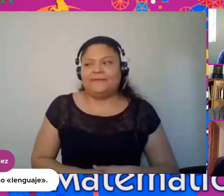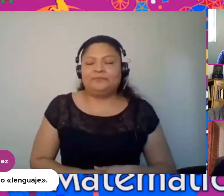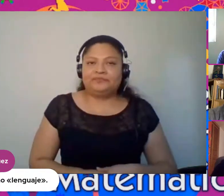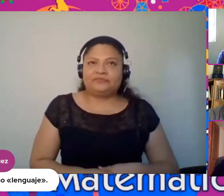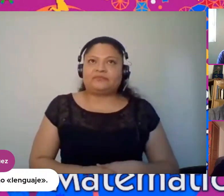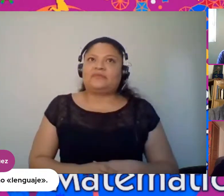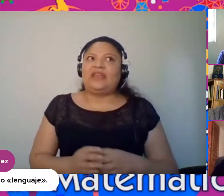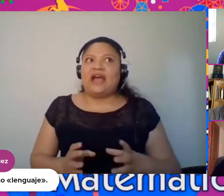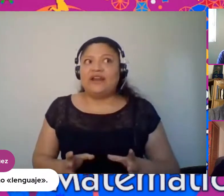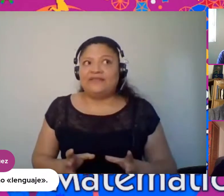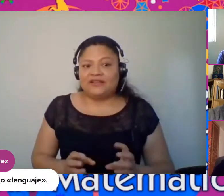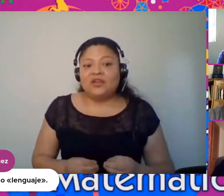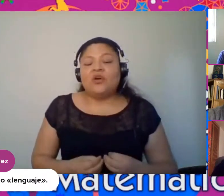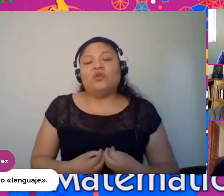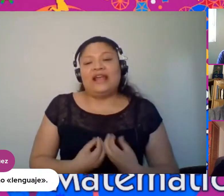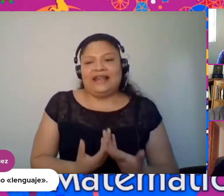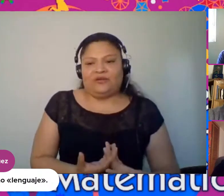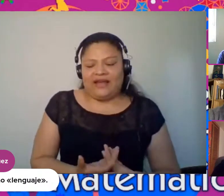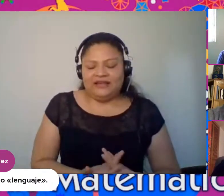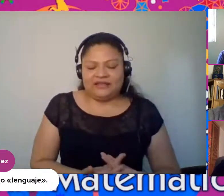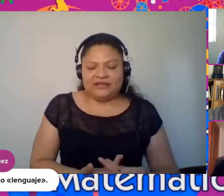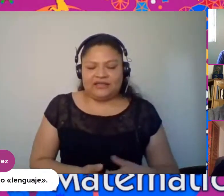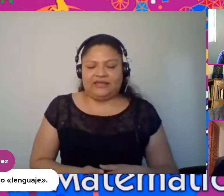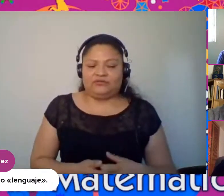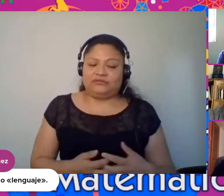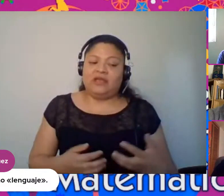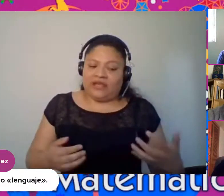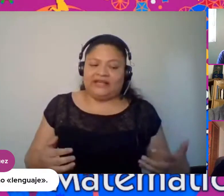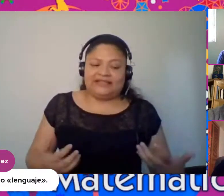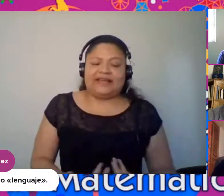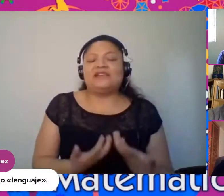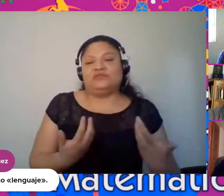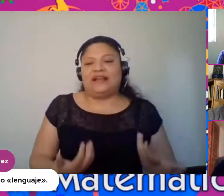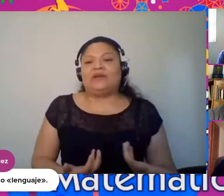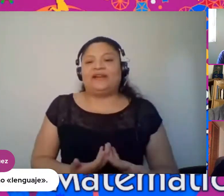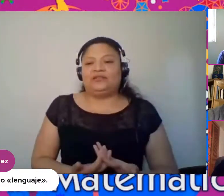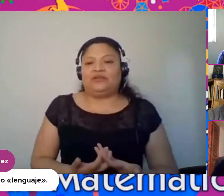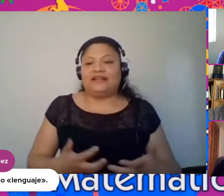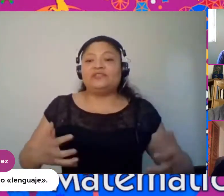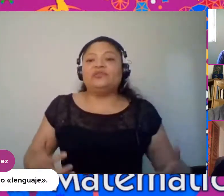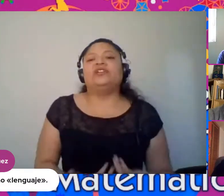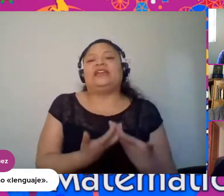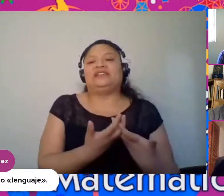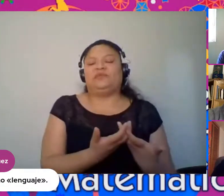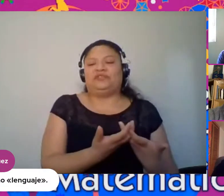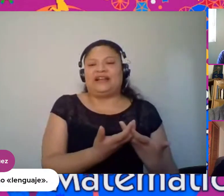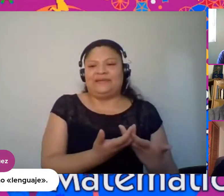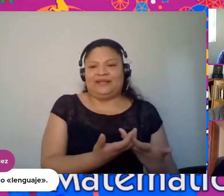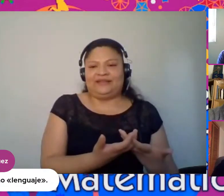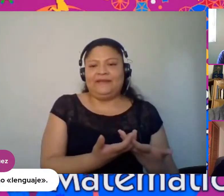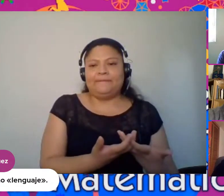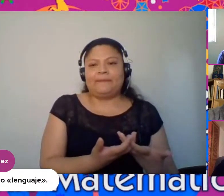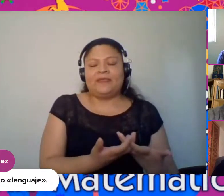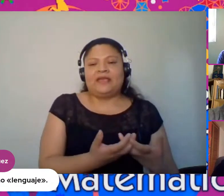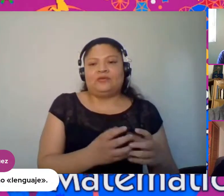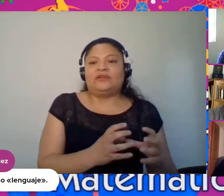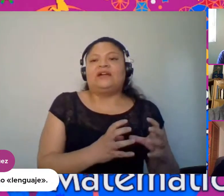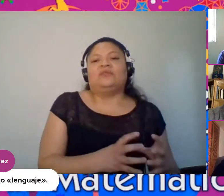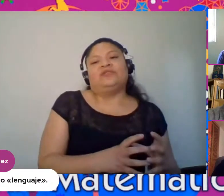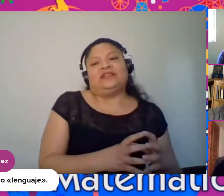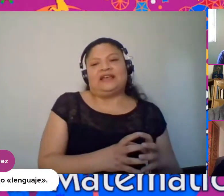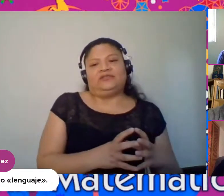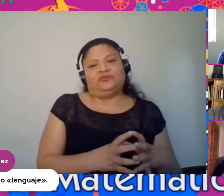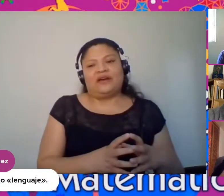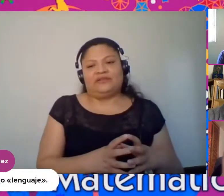las abejas. Ahora bien, una lengua, en este caso una lengua natural, surge espontáneamente en